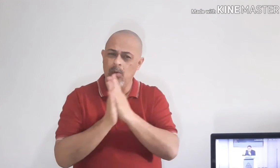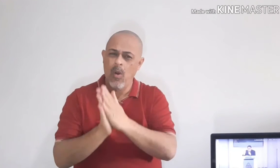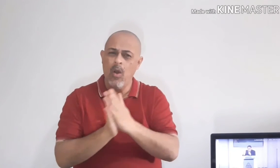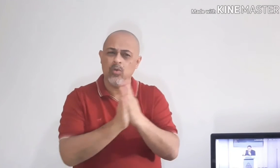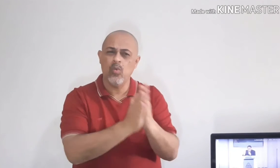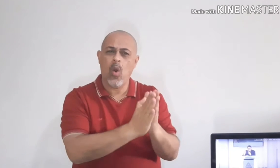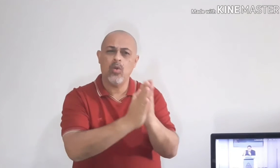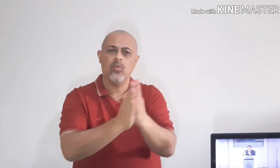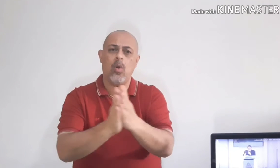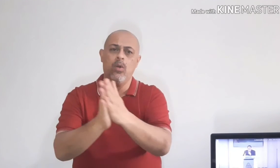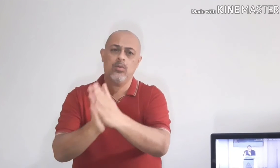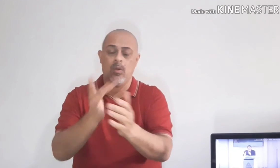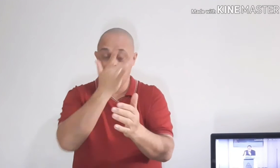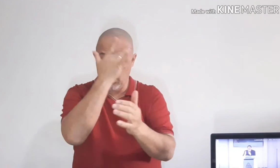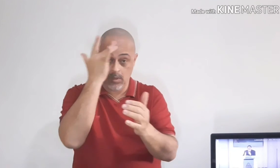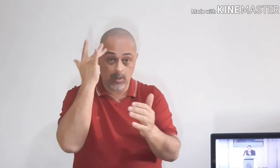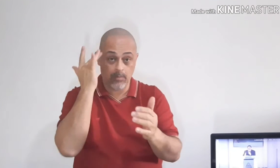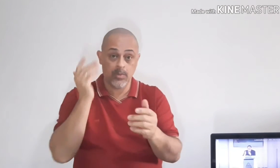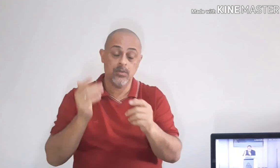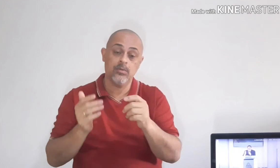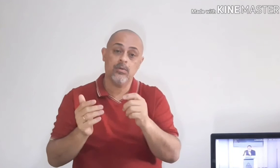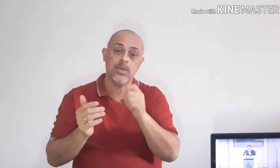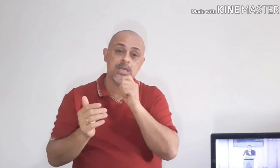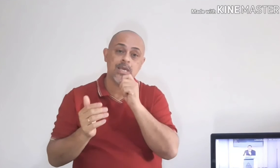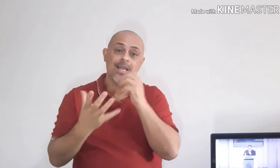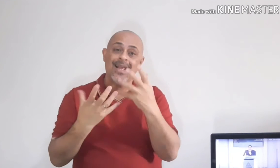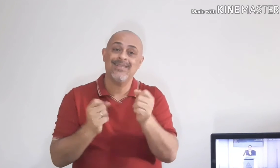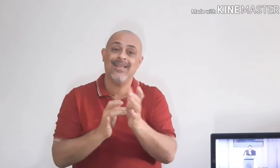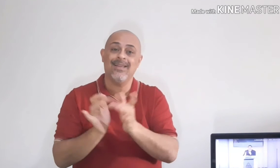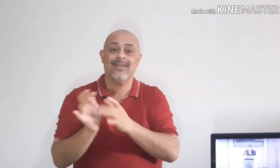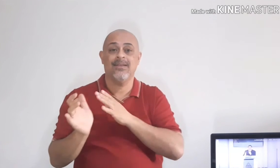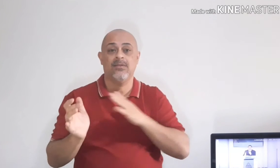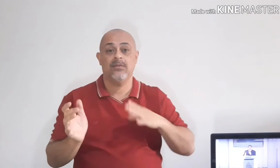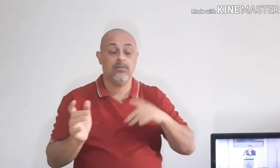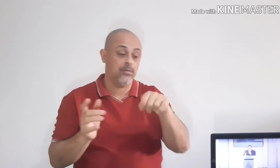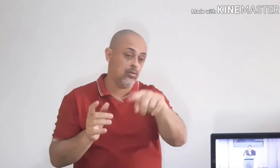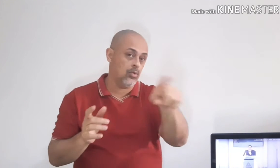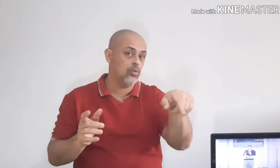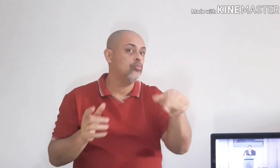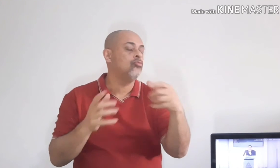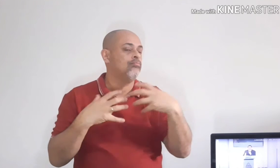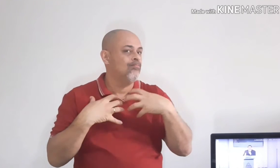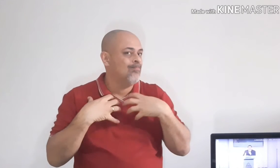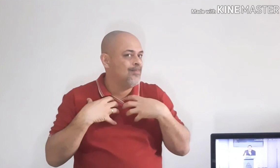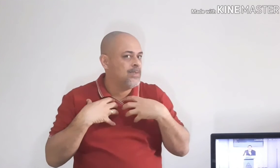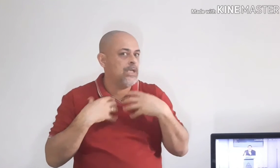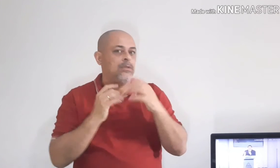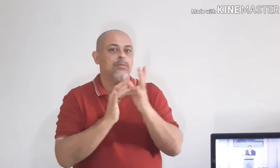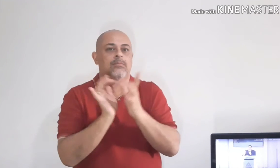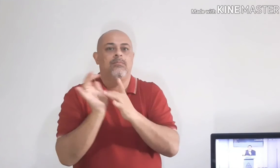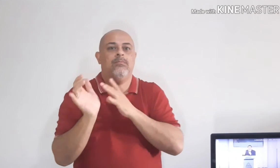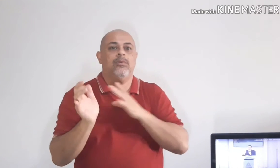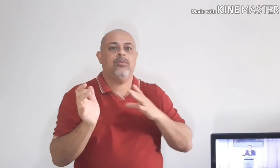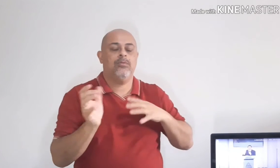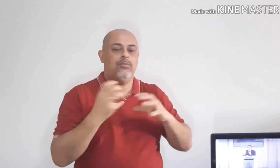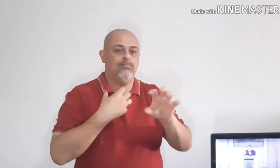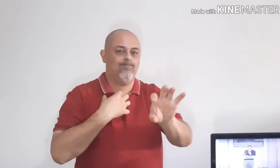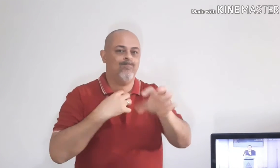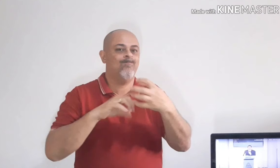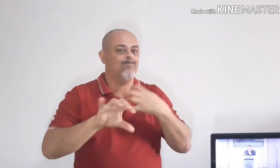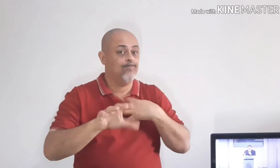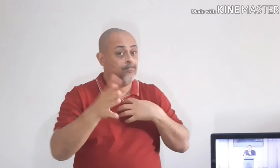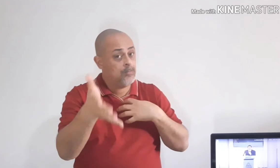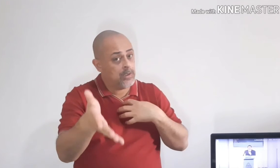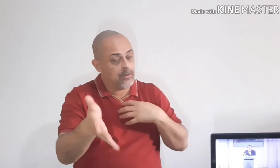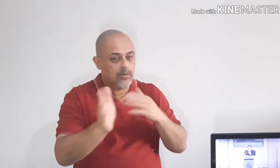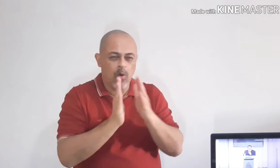esse compadecimento de Jesus em suas almas e os seus corações. E a minha oração é que eles se